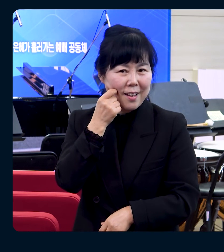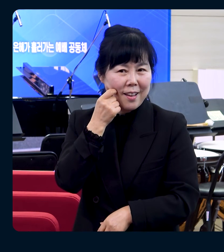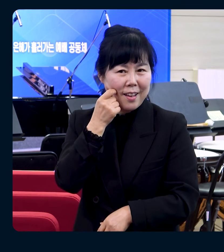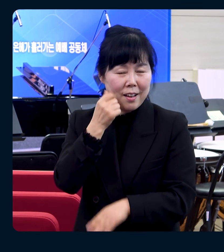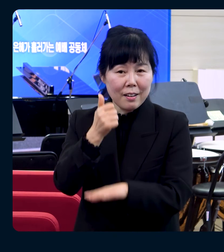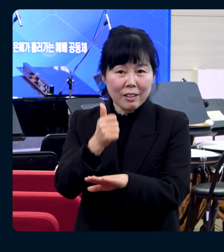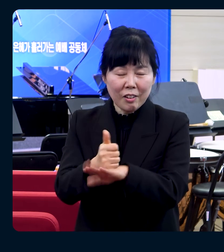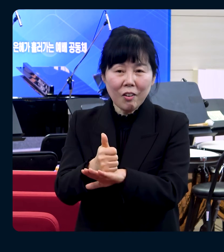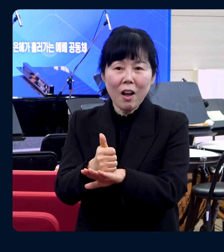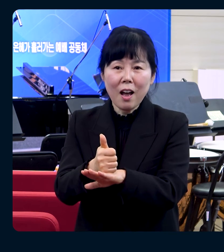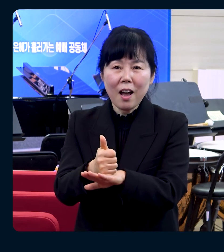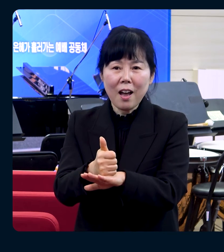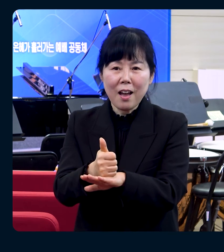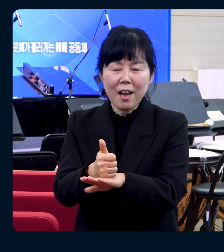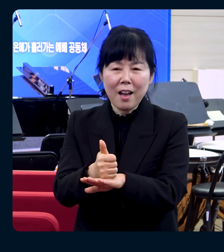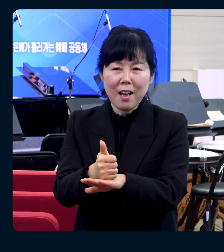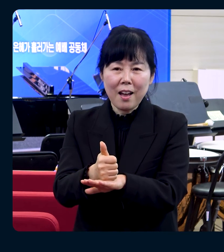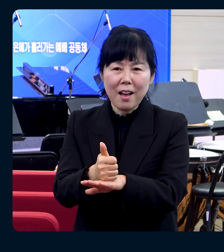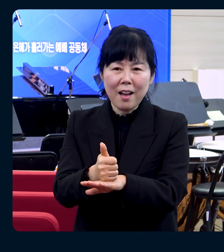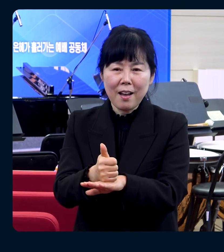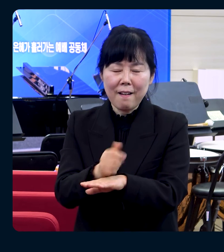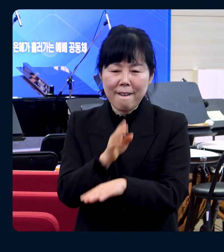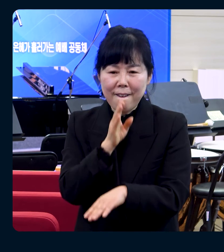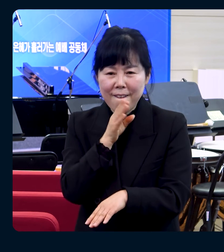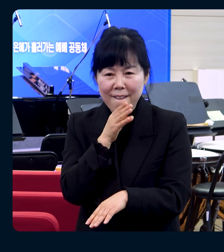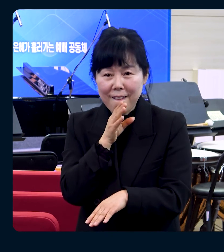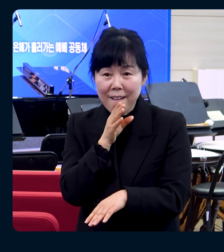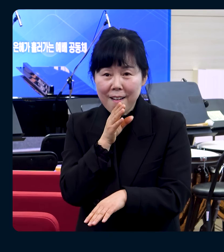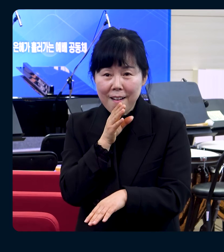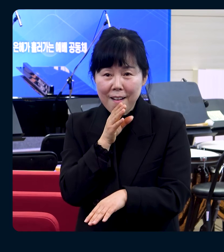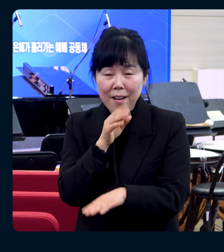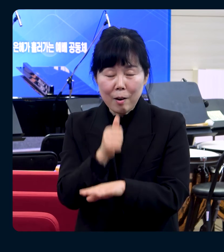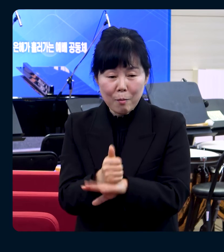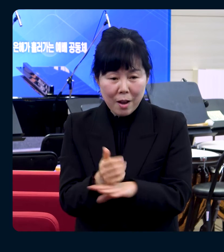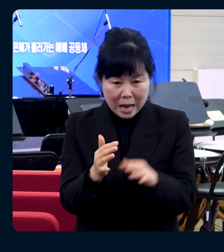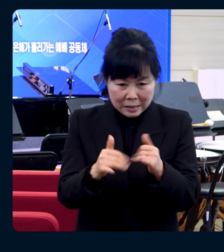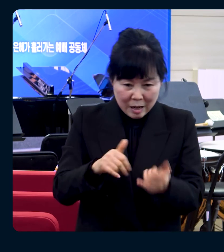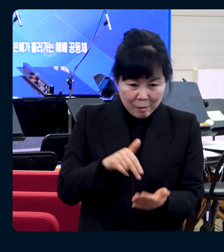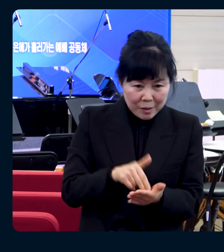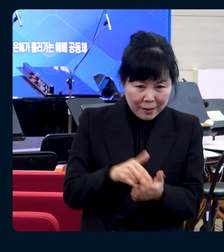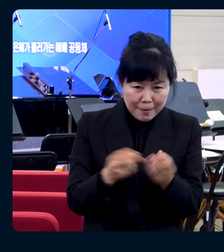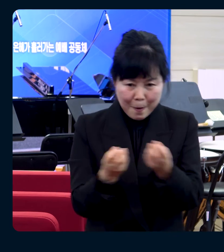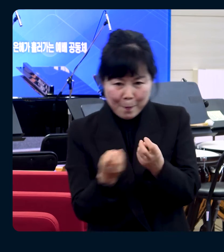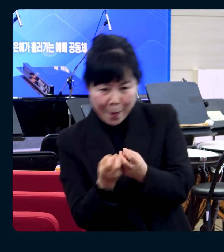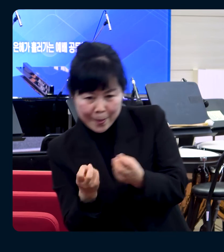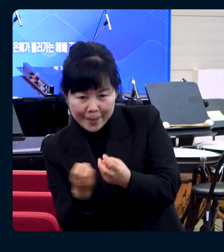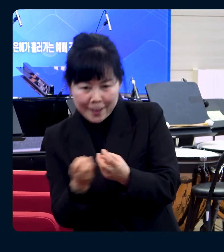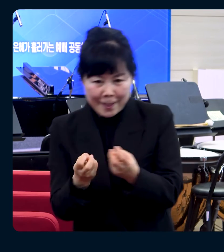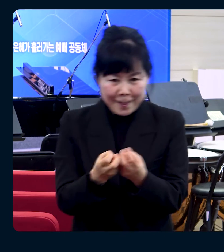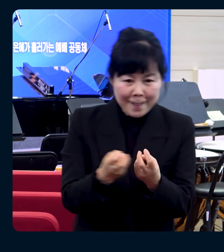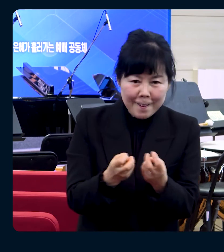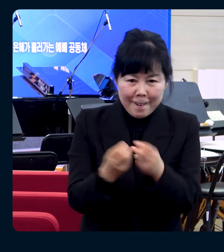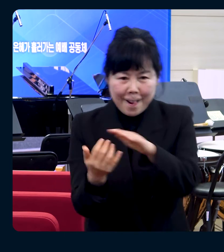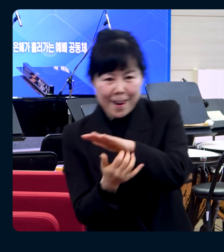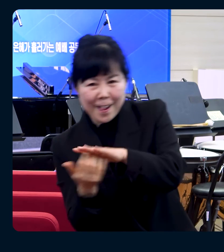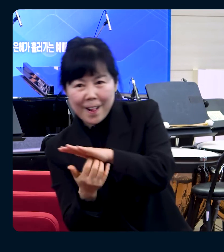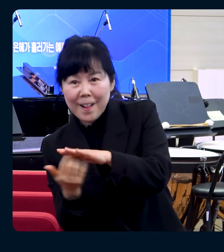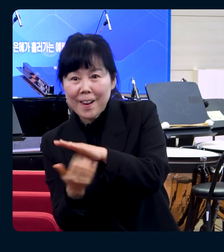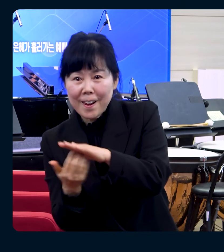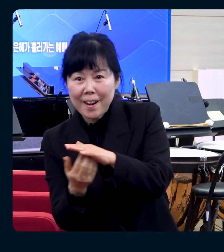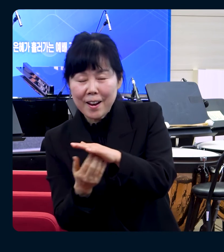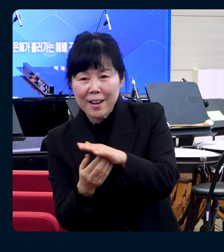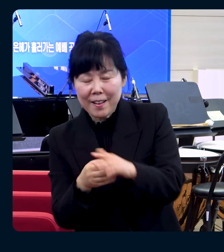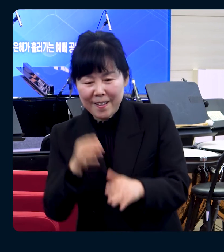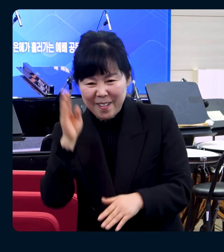못하면, 그래서 결국은 이렇게 있을 수가 없지, 가만히 있을 수가 없지 하면서 인간적인 방법과 술수를